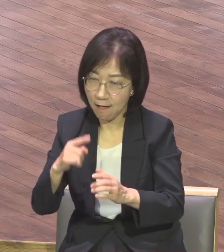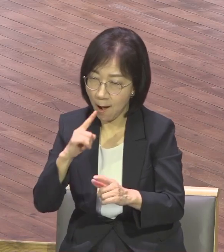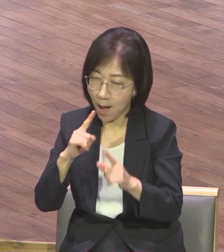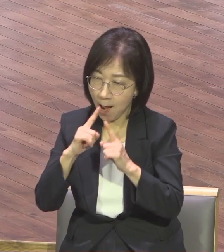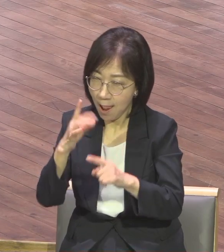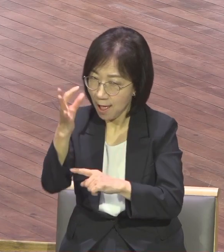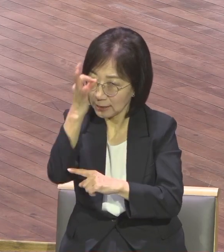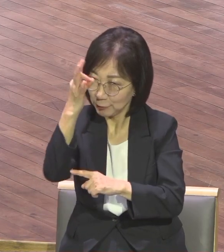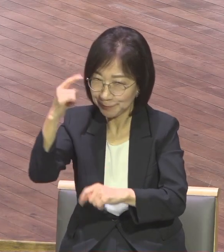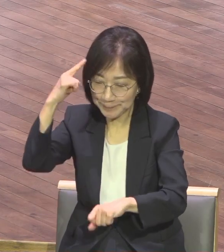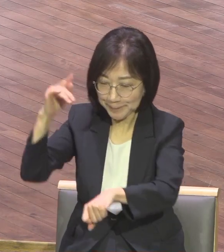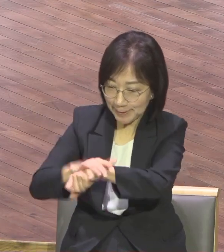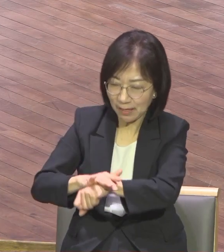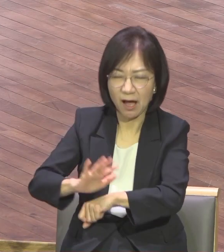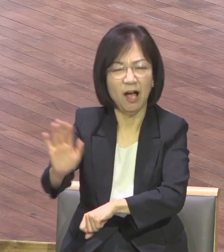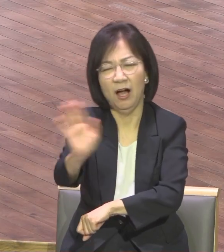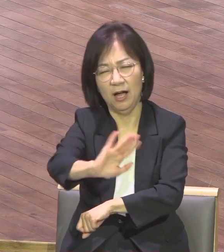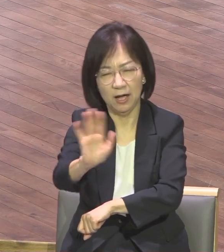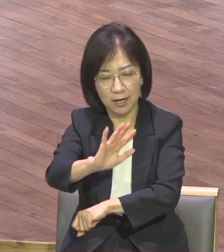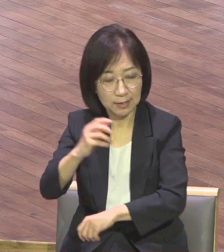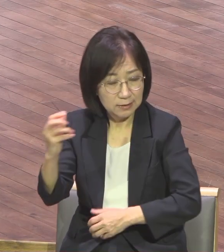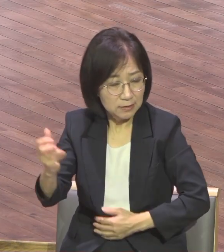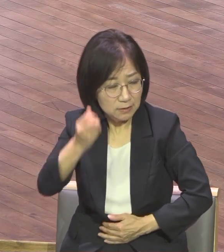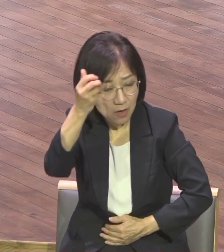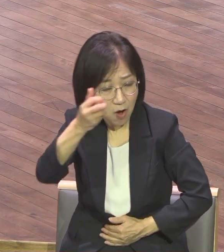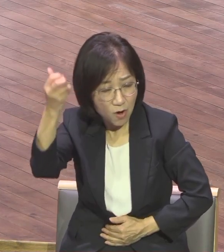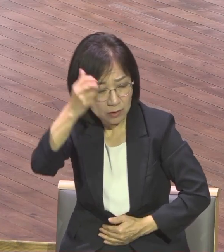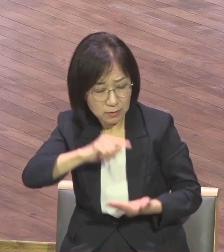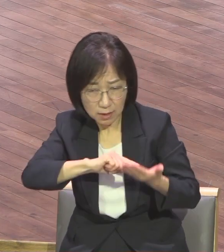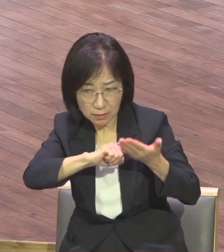아니하고 다만 성령에 나타나신과 능력으로 하여